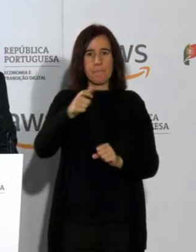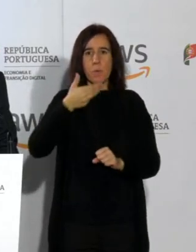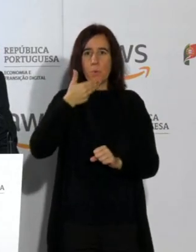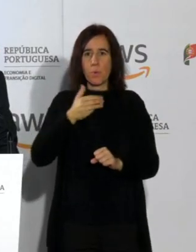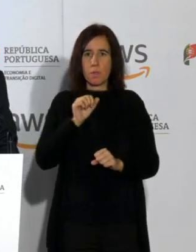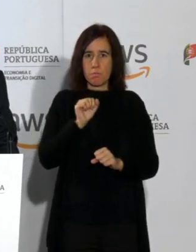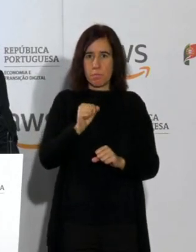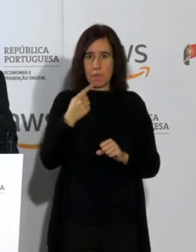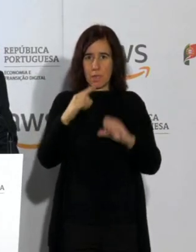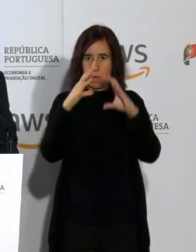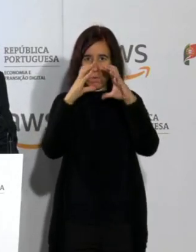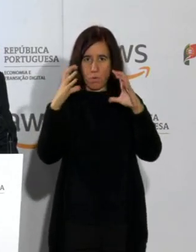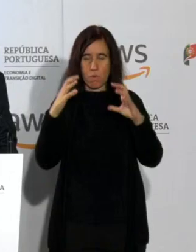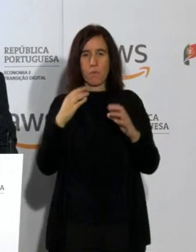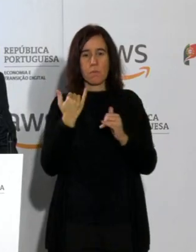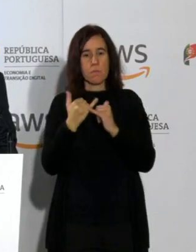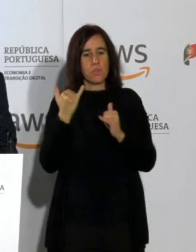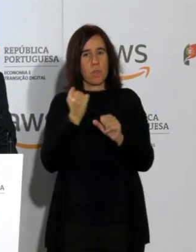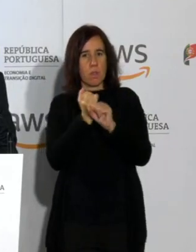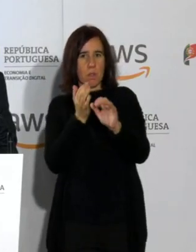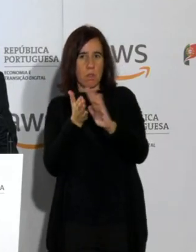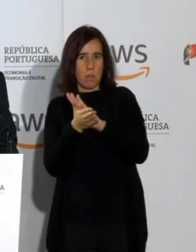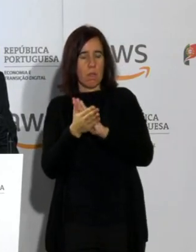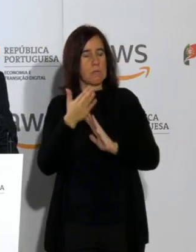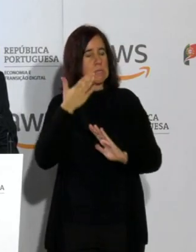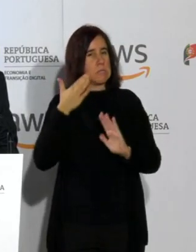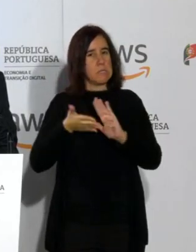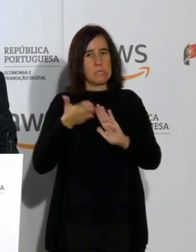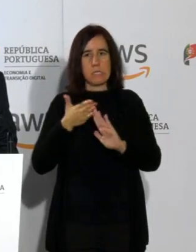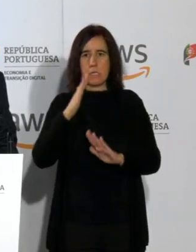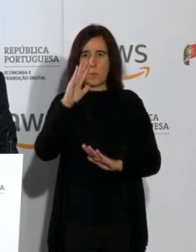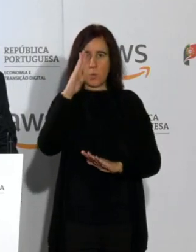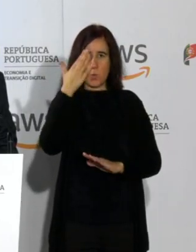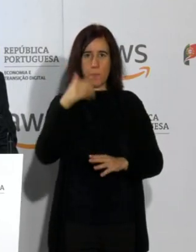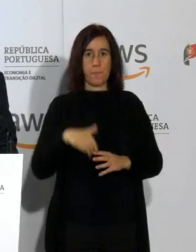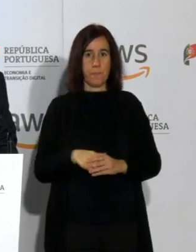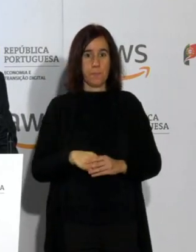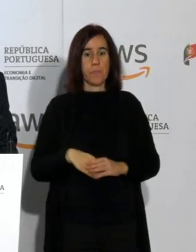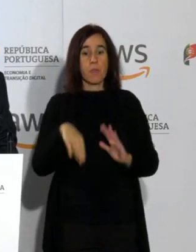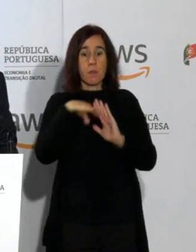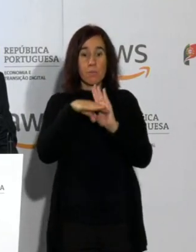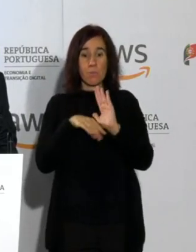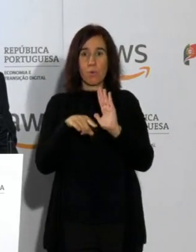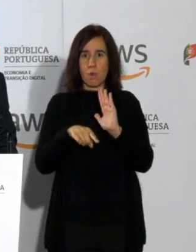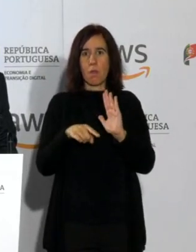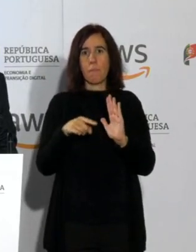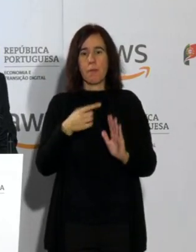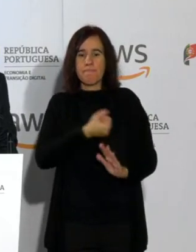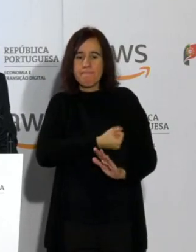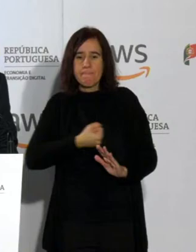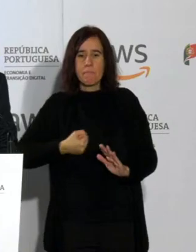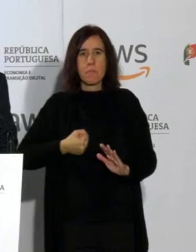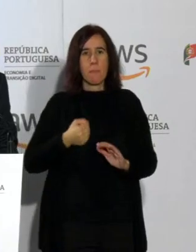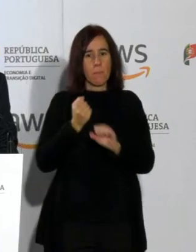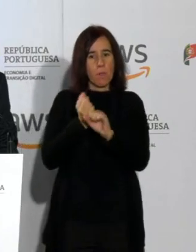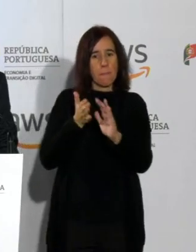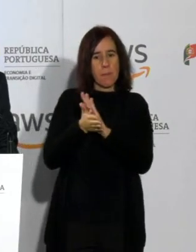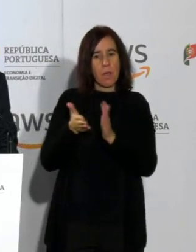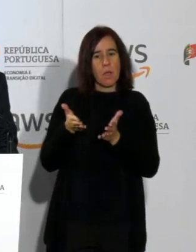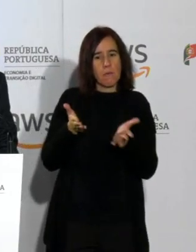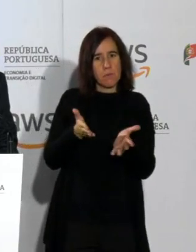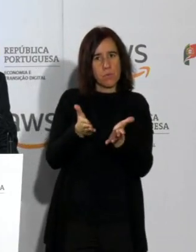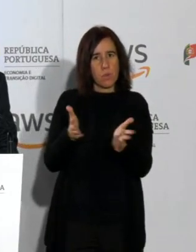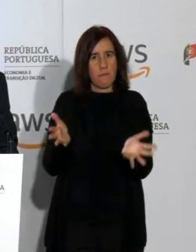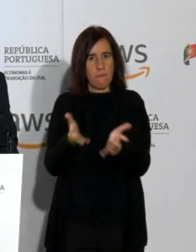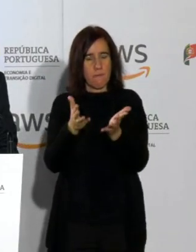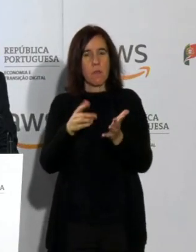nuvem. O emprego digital é urgente. Estes programas não só ajudarão os empregados a adiantar o mercado de trabalho, mas